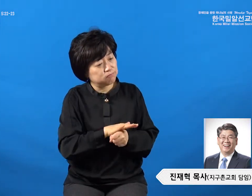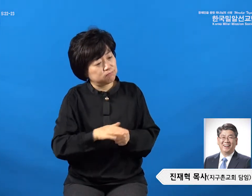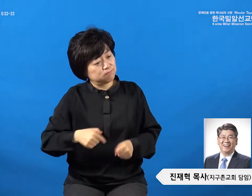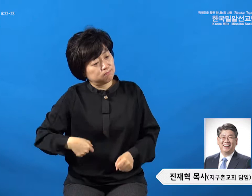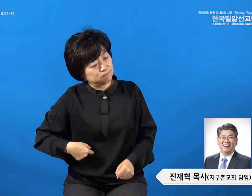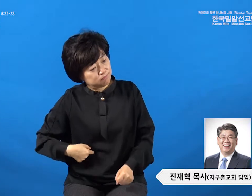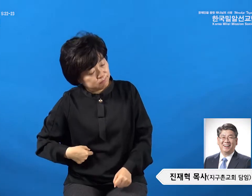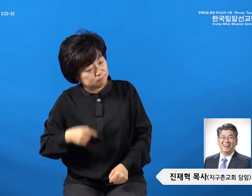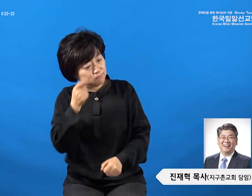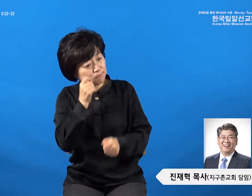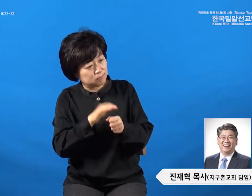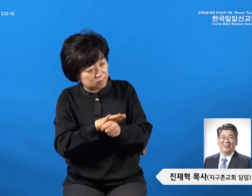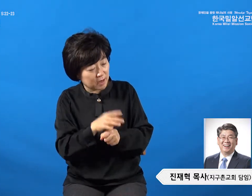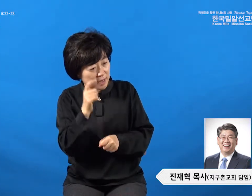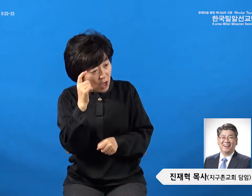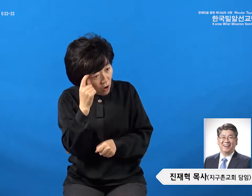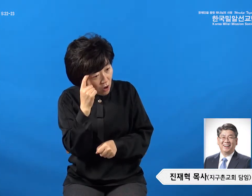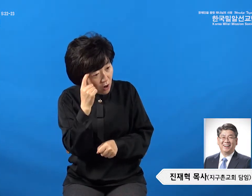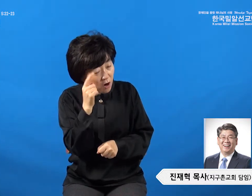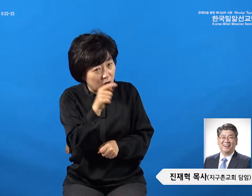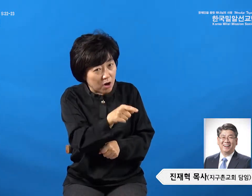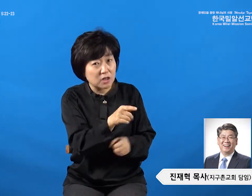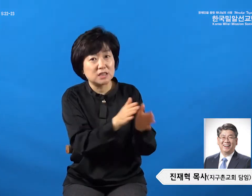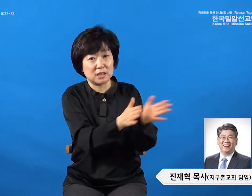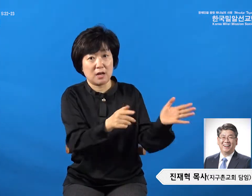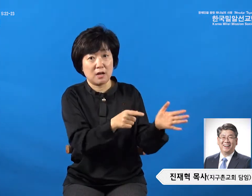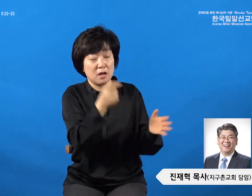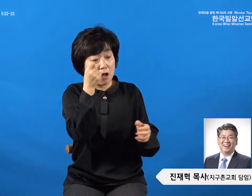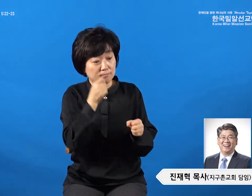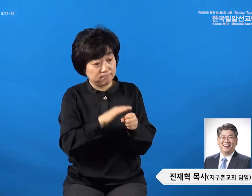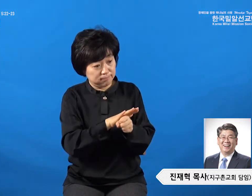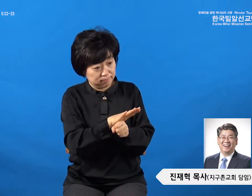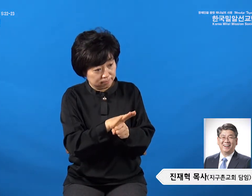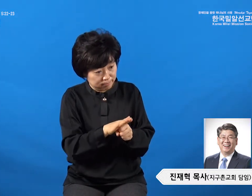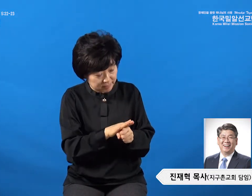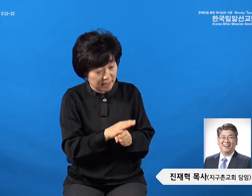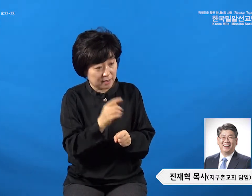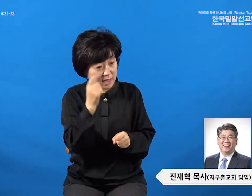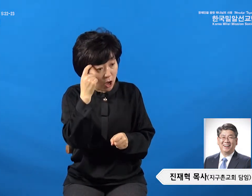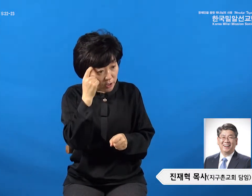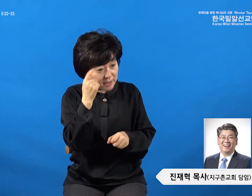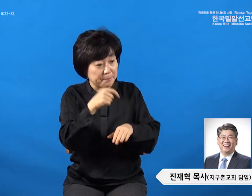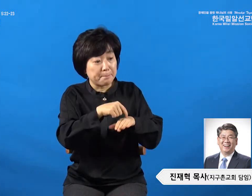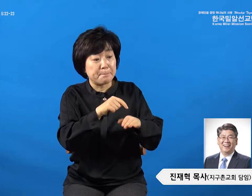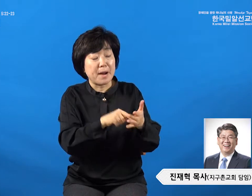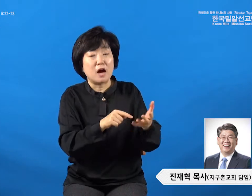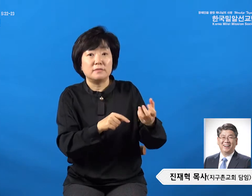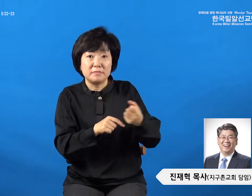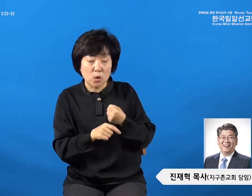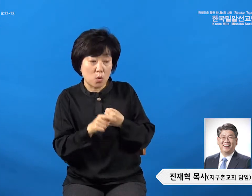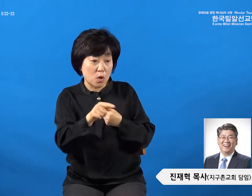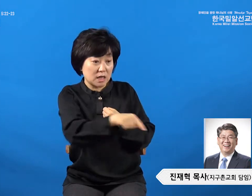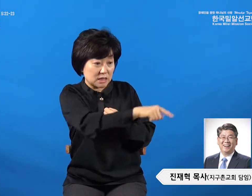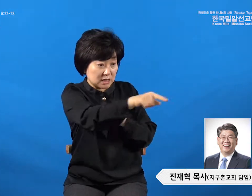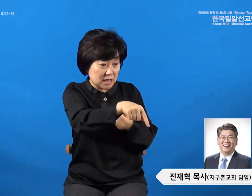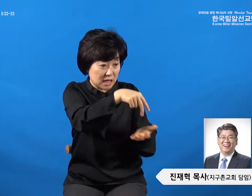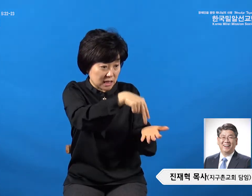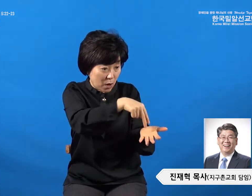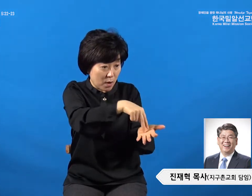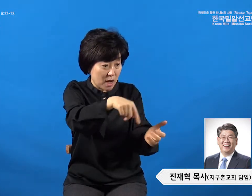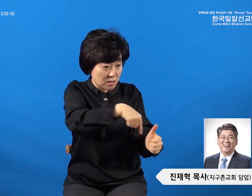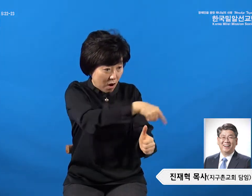마음에서 시작된다고 했습니다. 그리고 그 자비는 불쌍히 여기는 마음으로 그들의